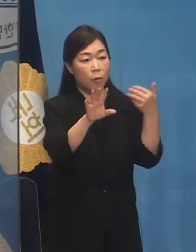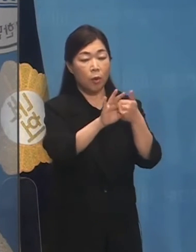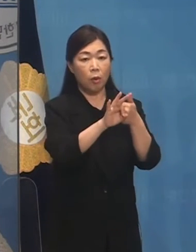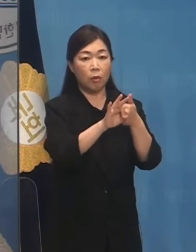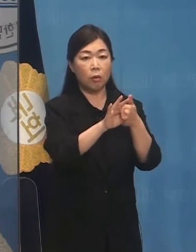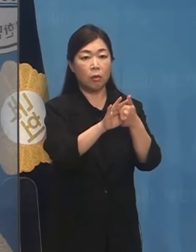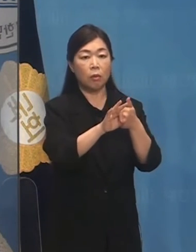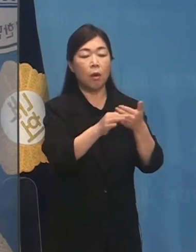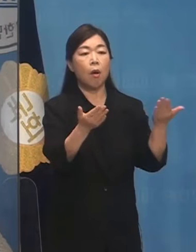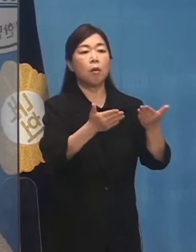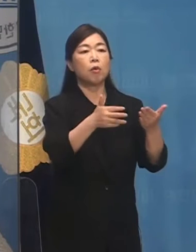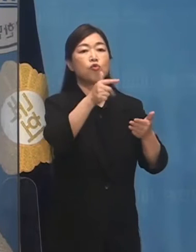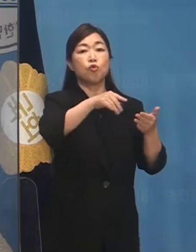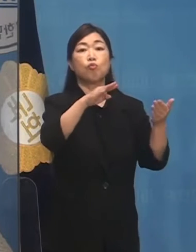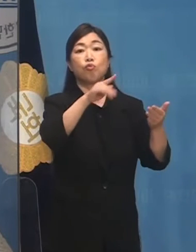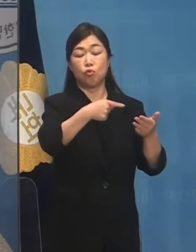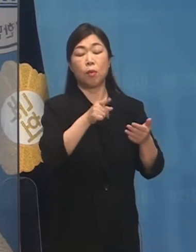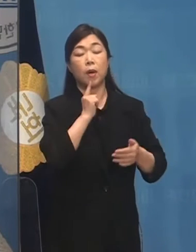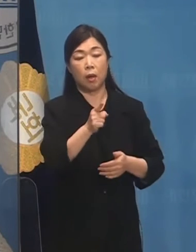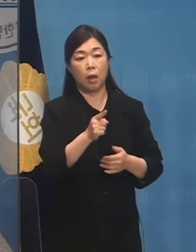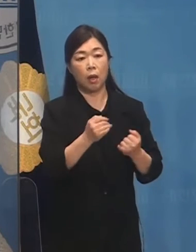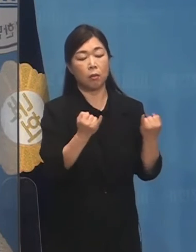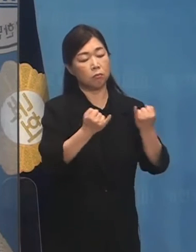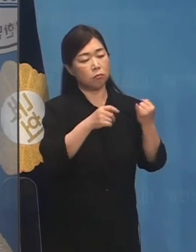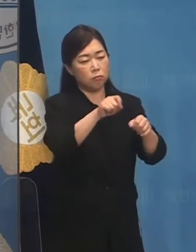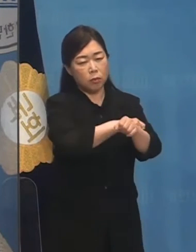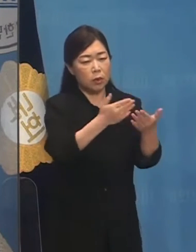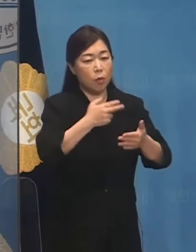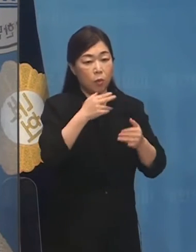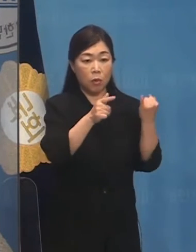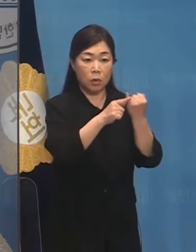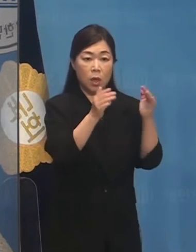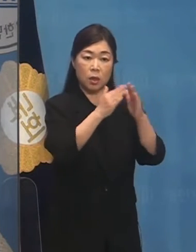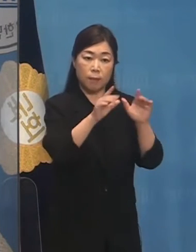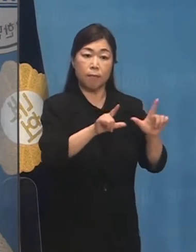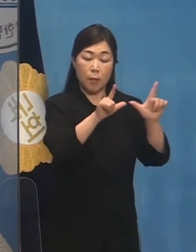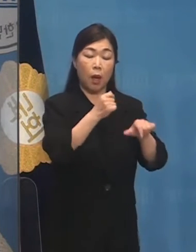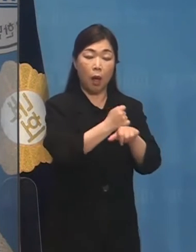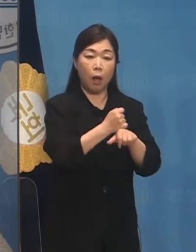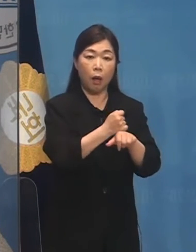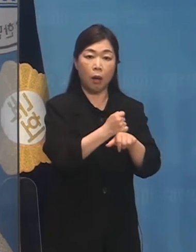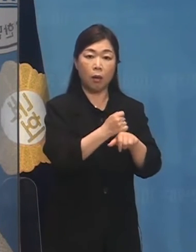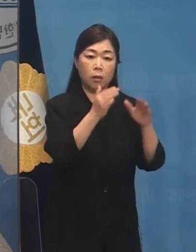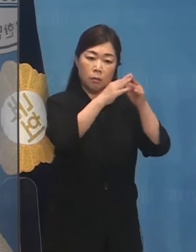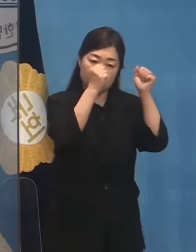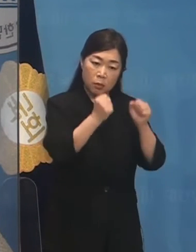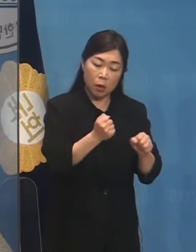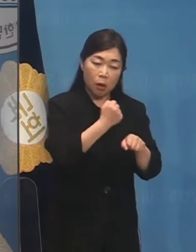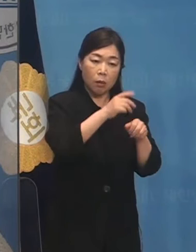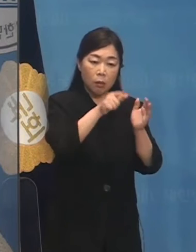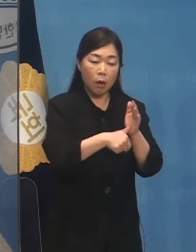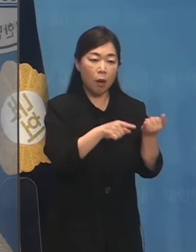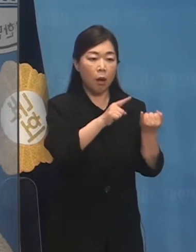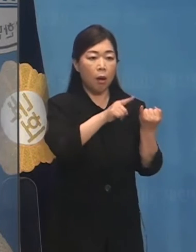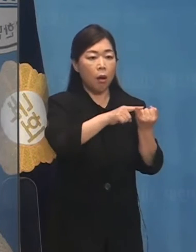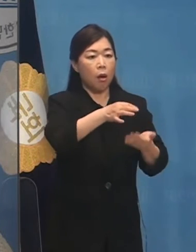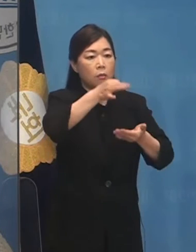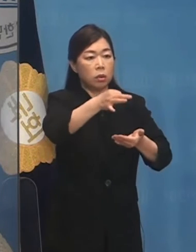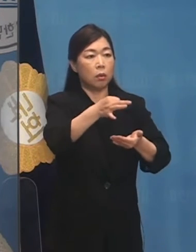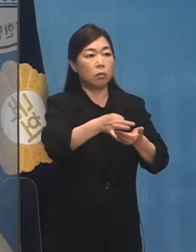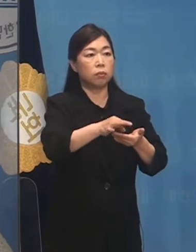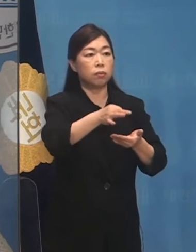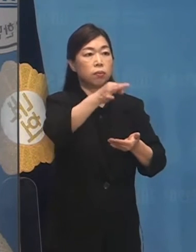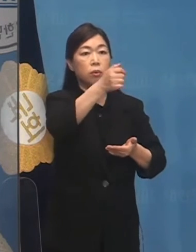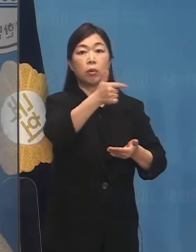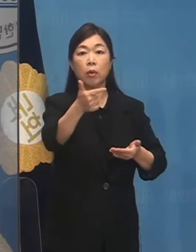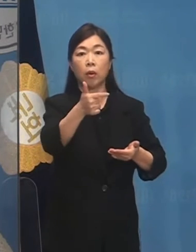했냐면 전업주부라고 얘기를 했어요. 그러면 배우자의 어떤 그런 재산이 이렇게 계속 증식을 하고 있는데 그것이 어떤 과정을 통해서